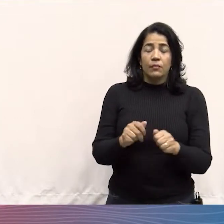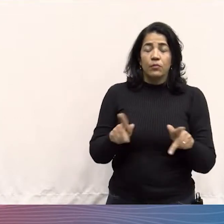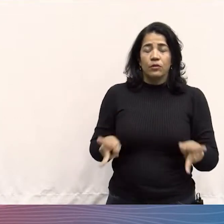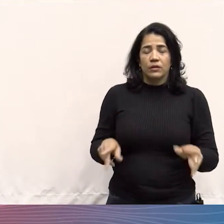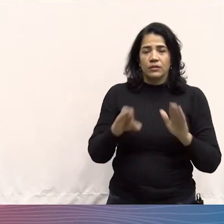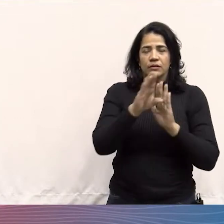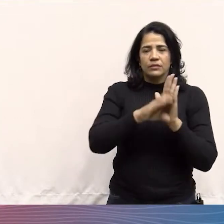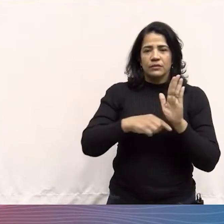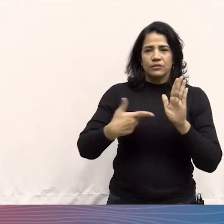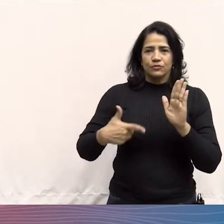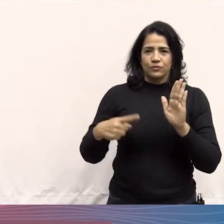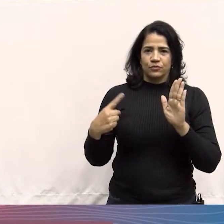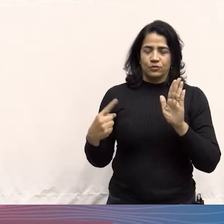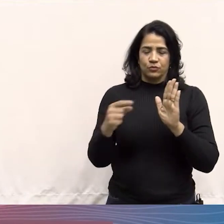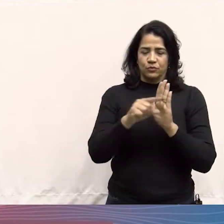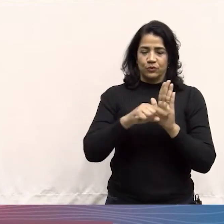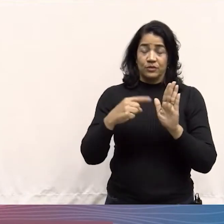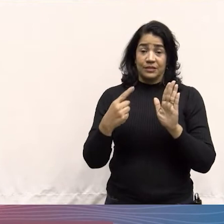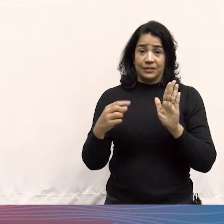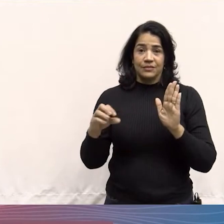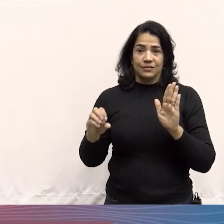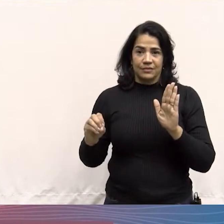21:10.